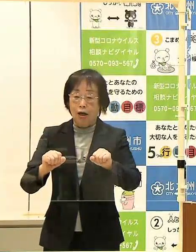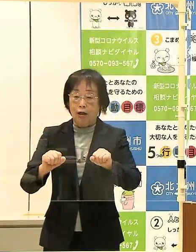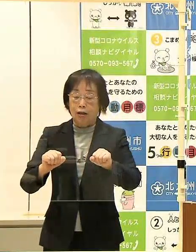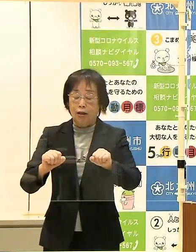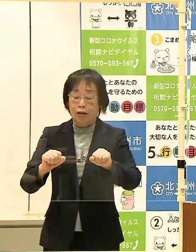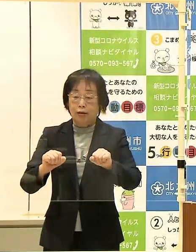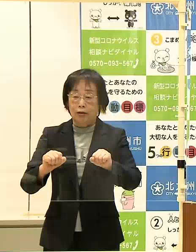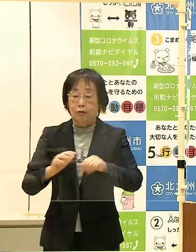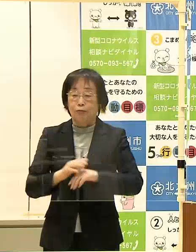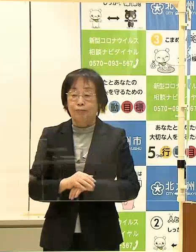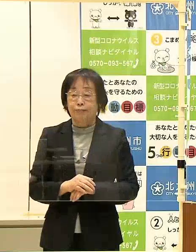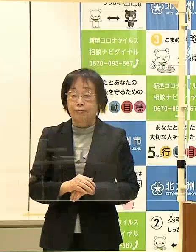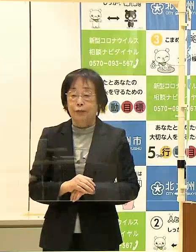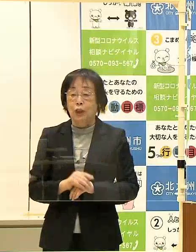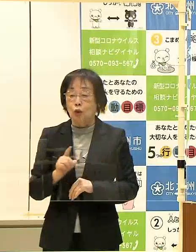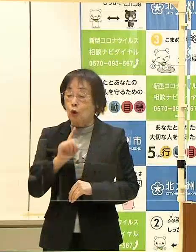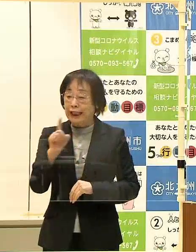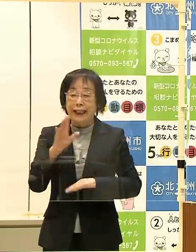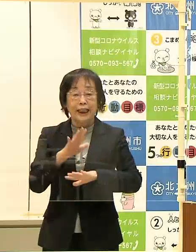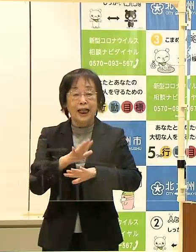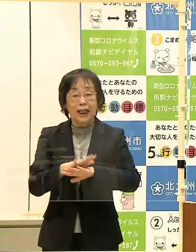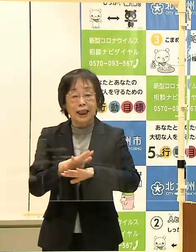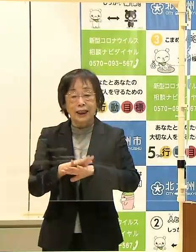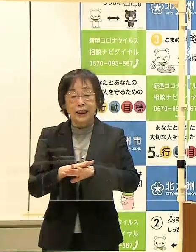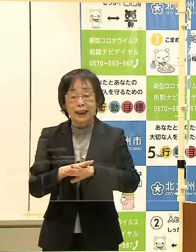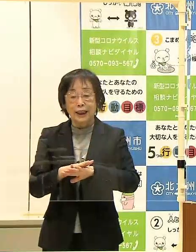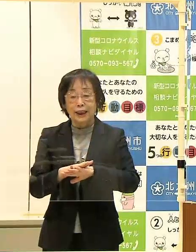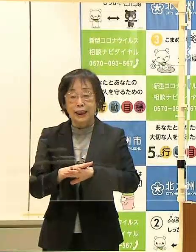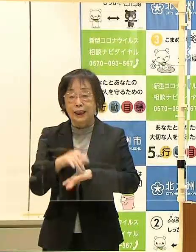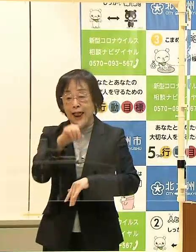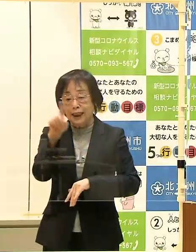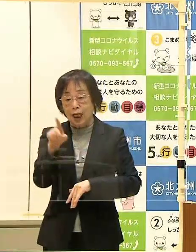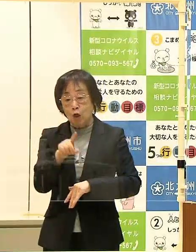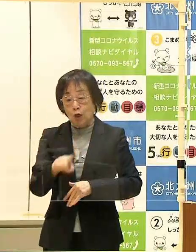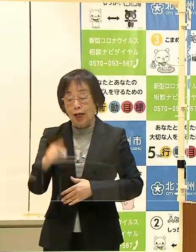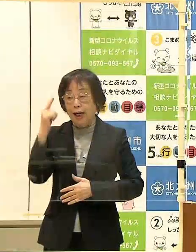いう思いもあってああいう表現になったのかなと思います